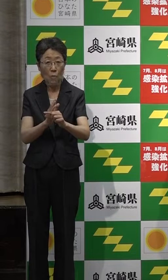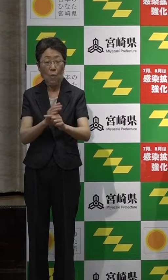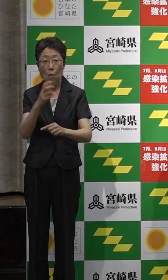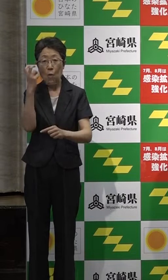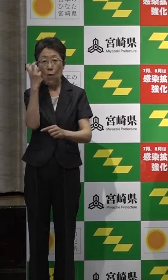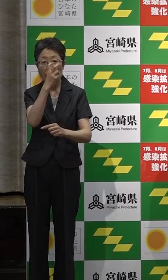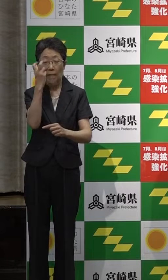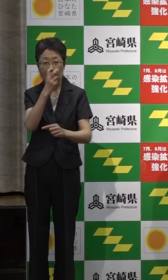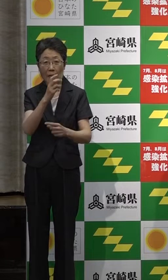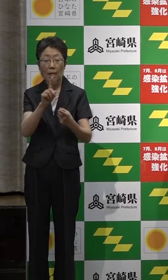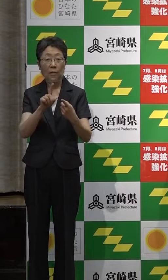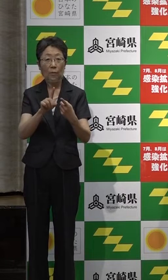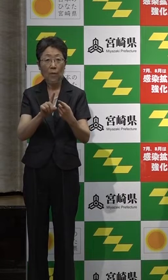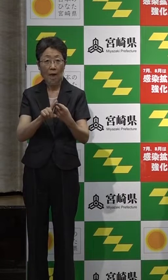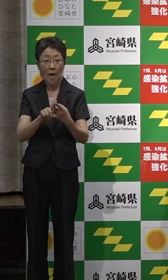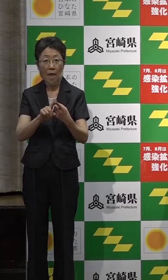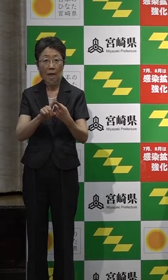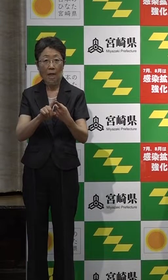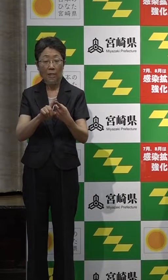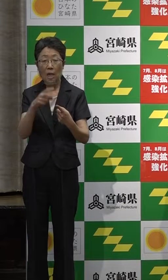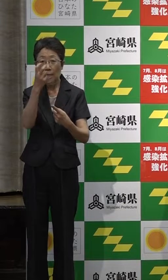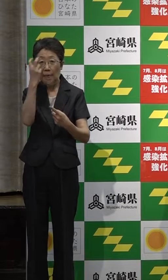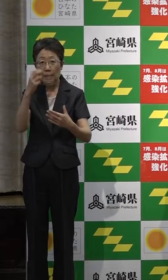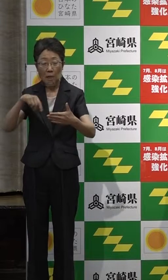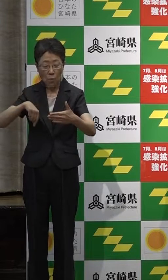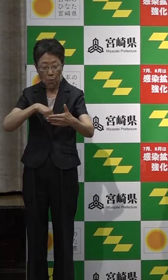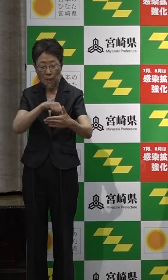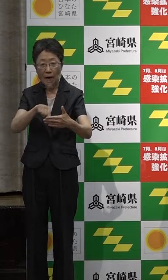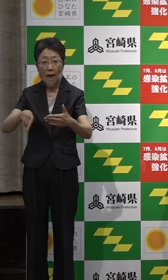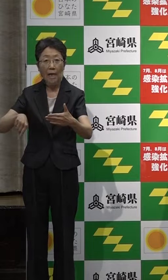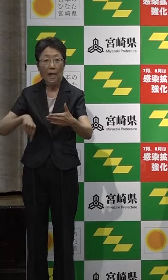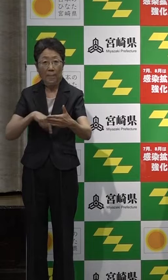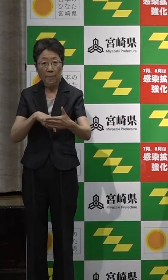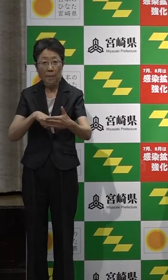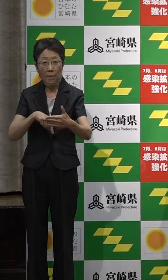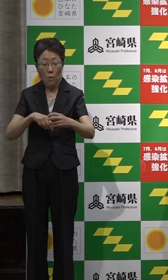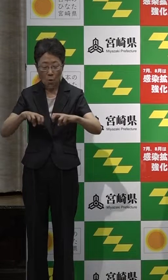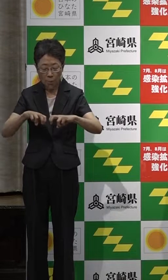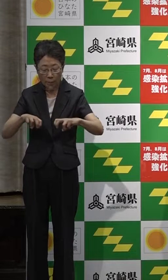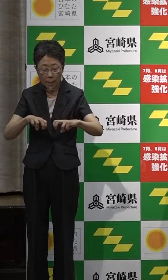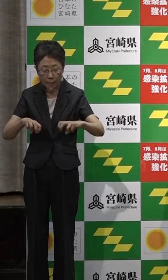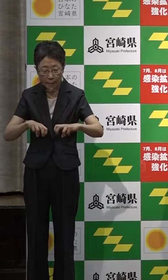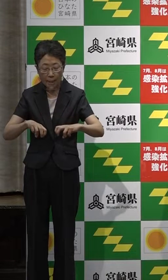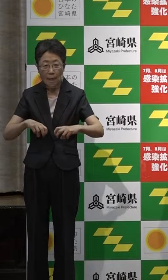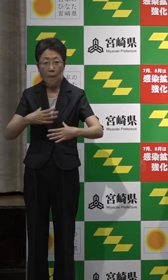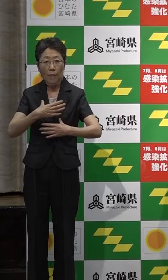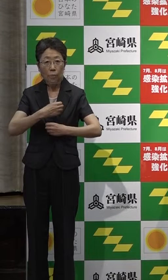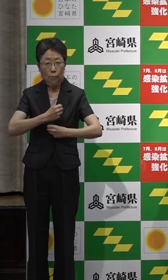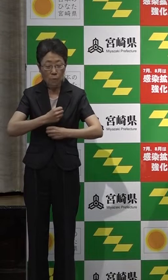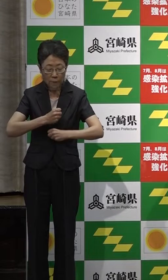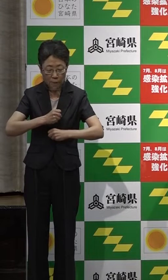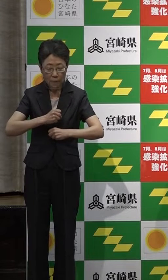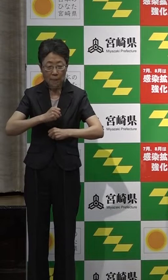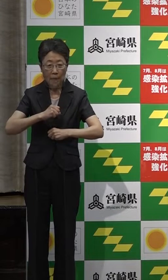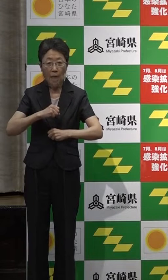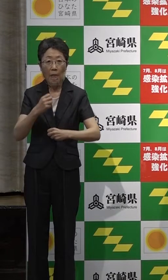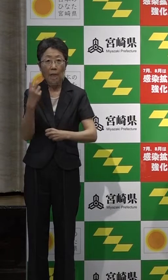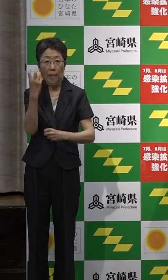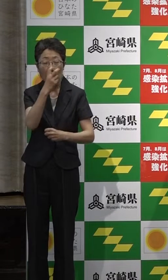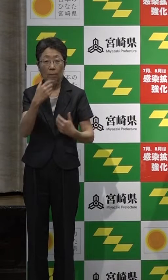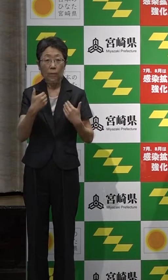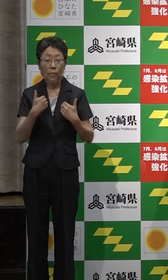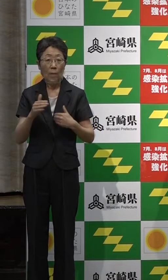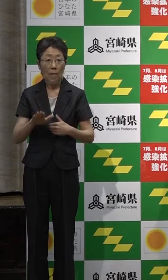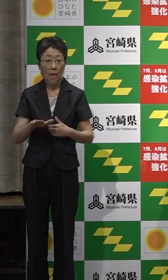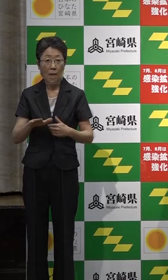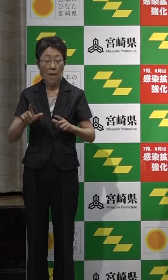こ、それからその中身というものを慎重に見極める必要があるかと感じております。宮崎東